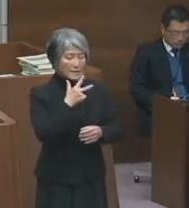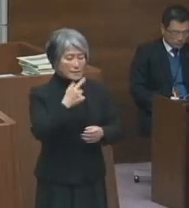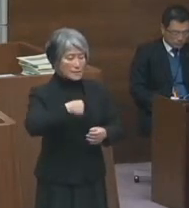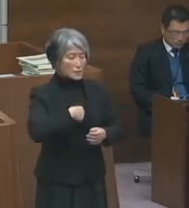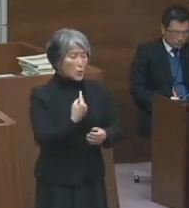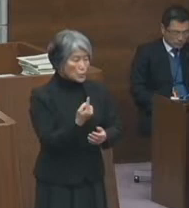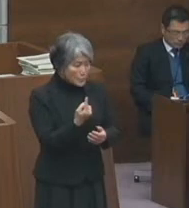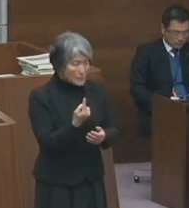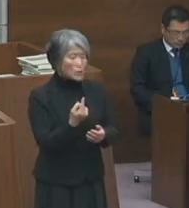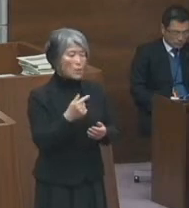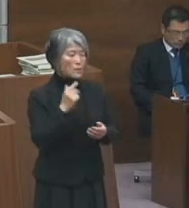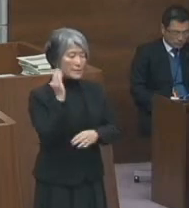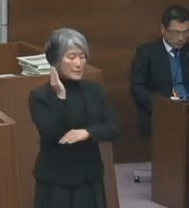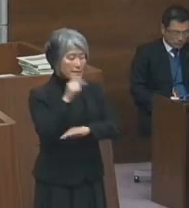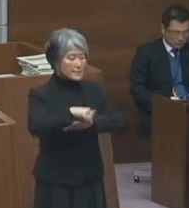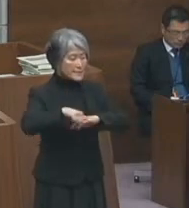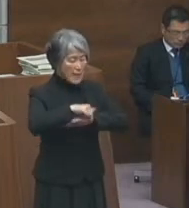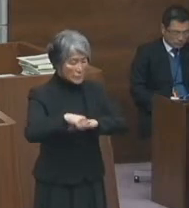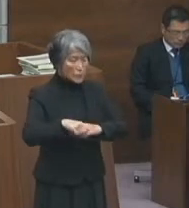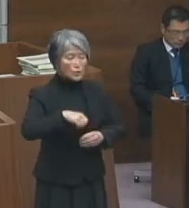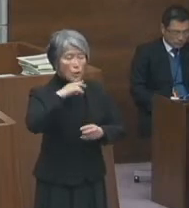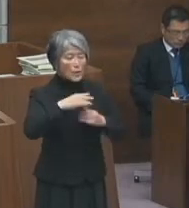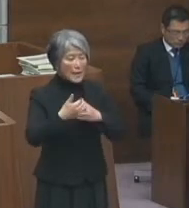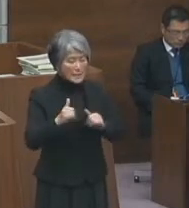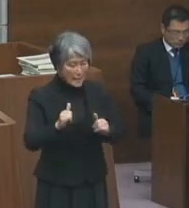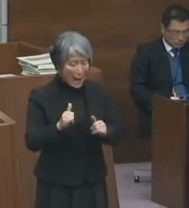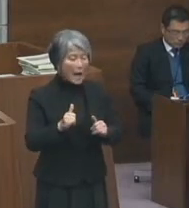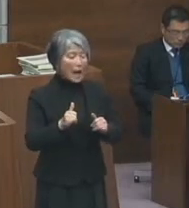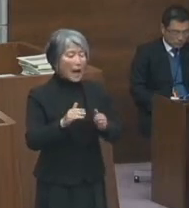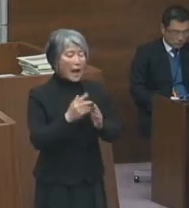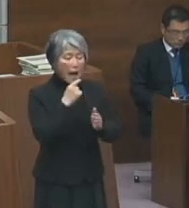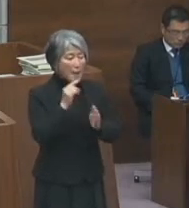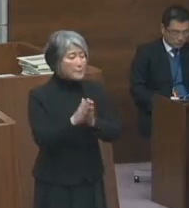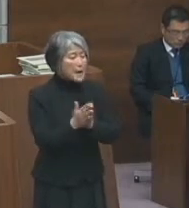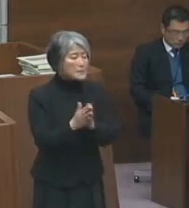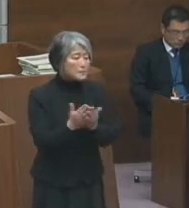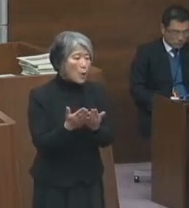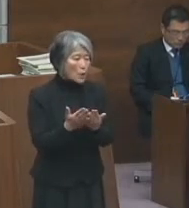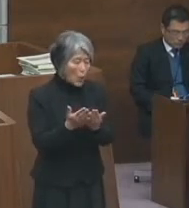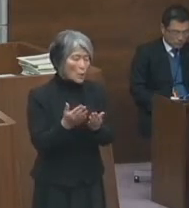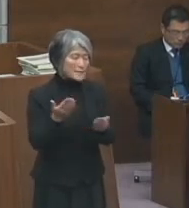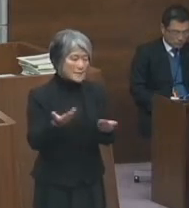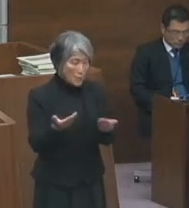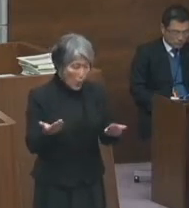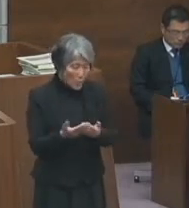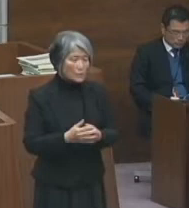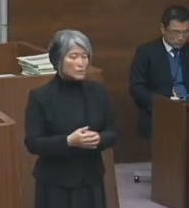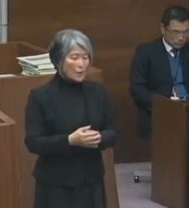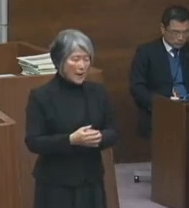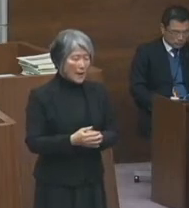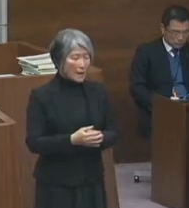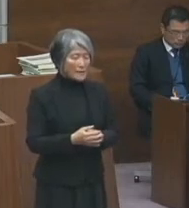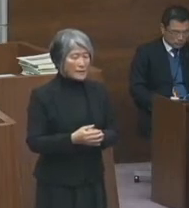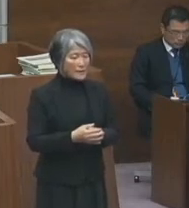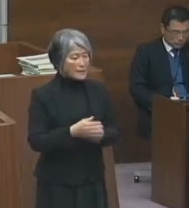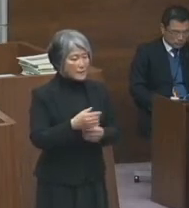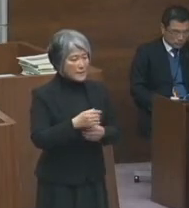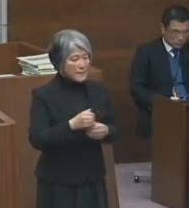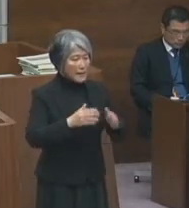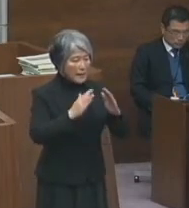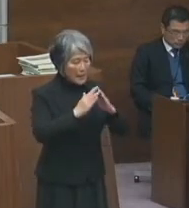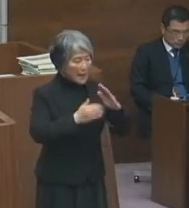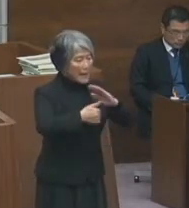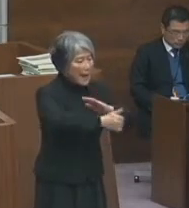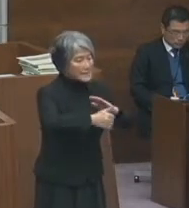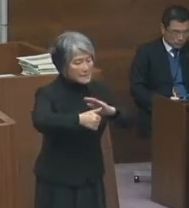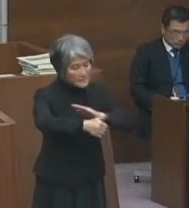高齢者パスポート事業や敬老優待乗車証制度、ふれあい入浴事業といった外出促